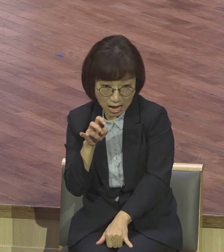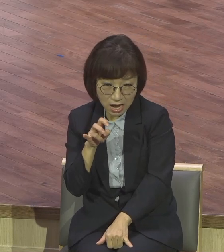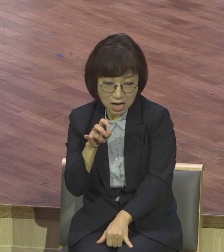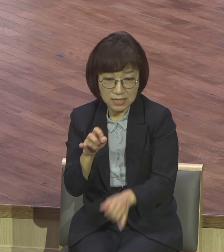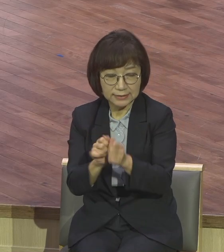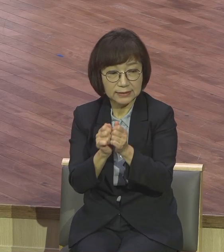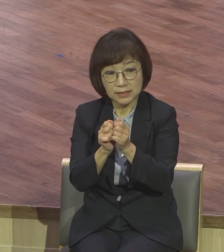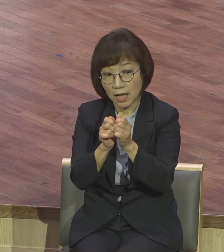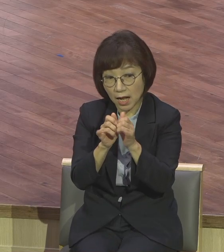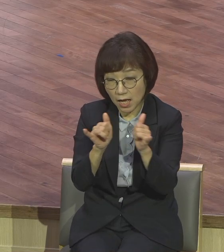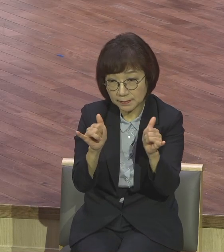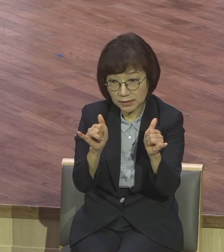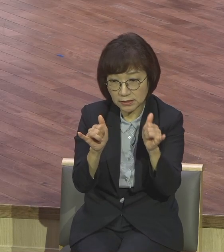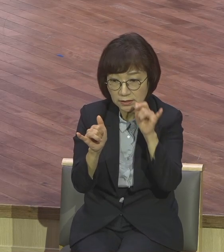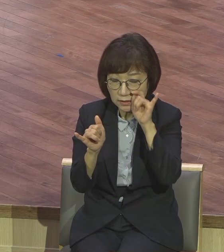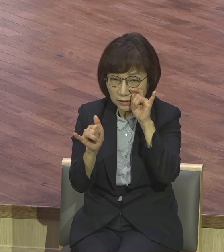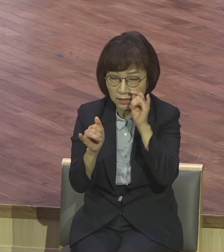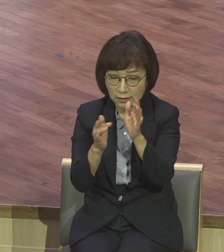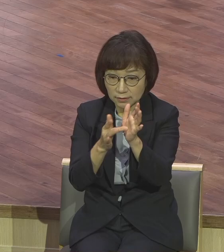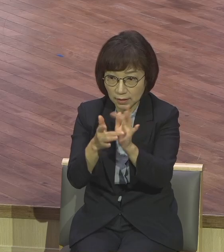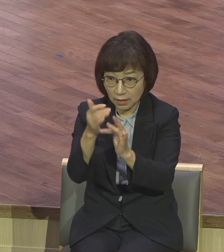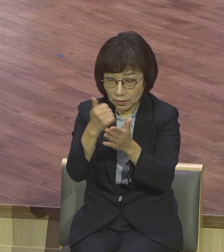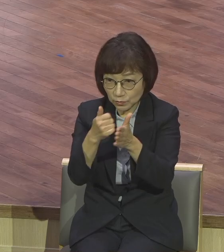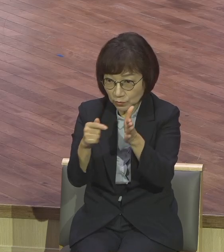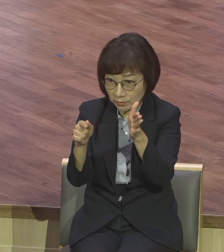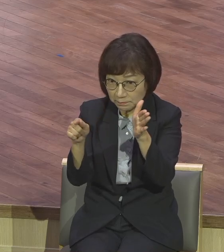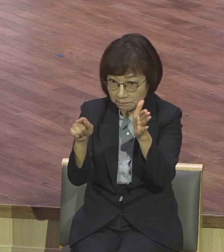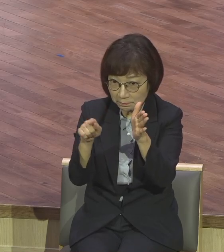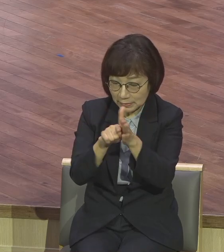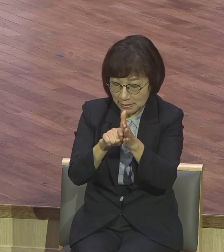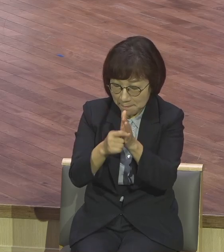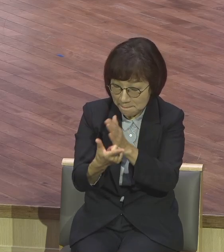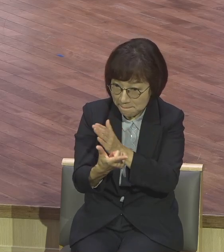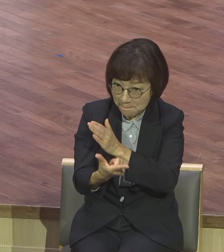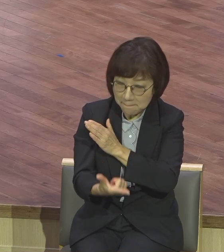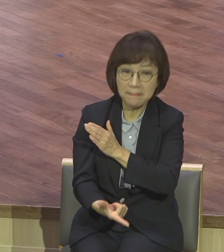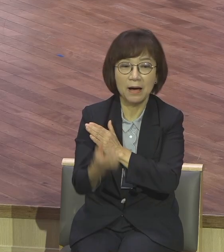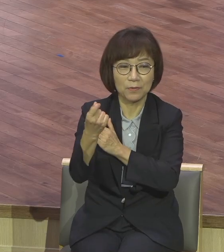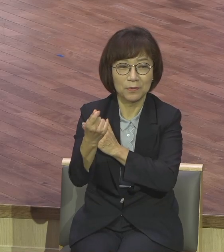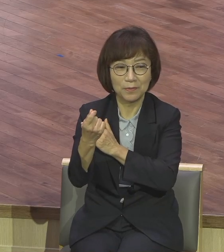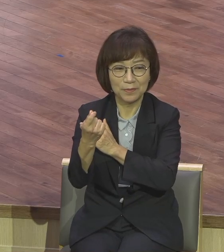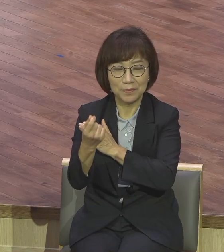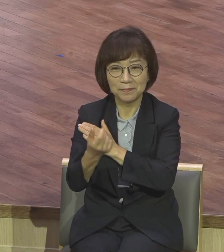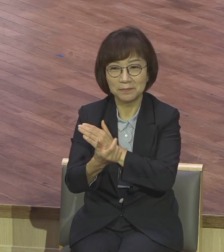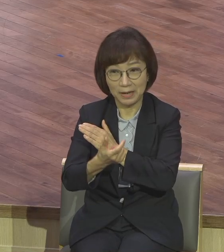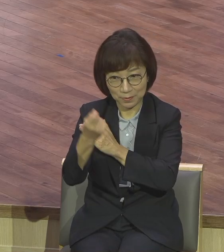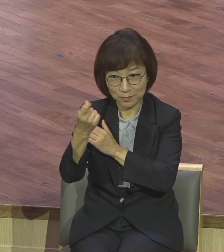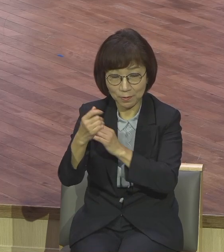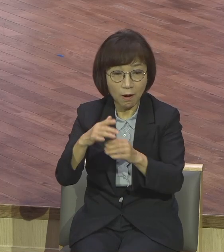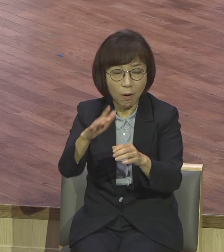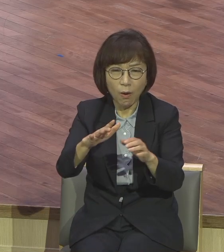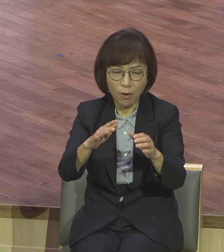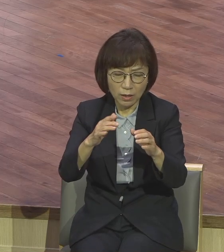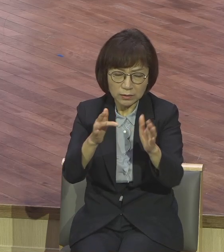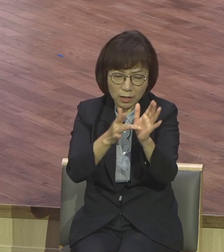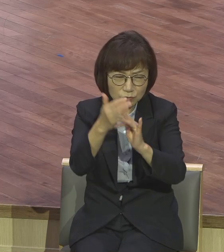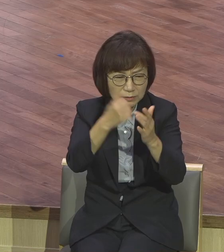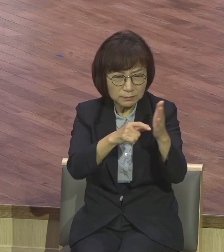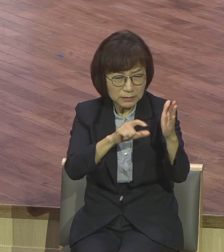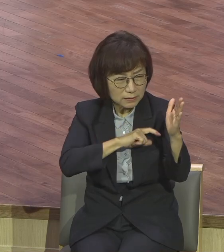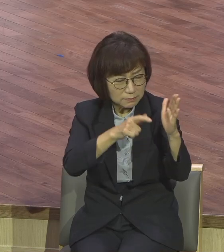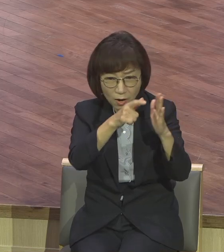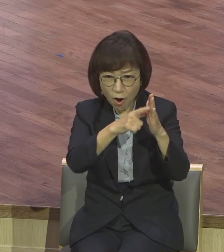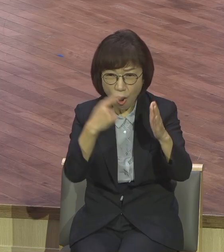그러니까 복음이 복음되게 하기 위해서 일부러 그랬는지 하나님의 계획이지요. 다말 시아버지 관계지.